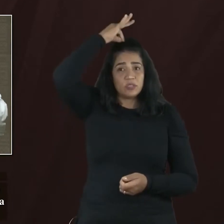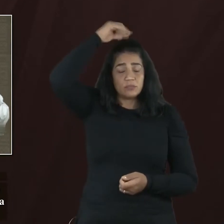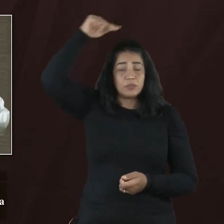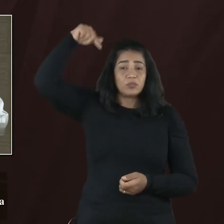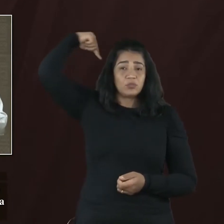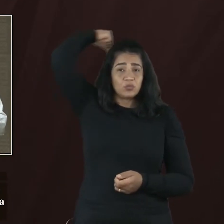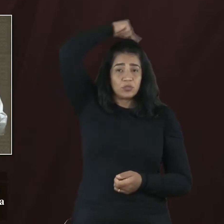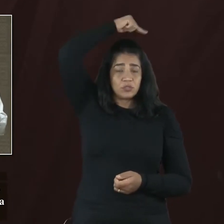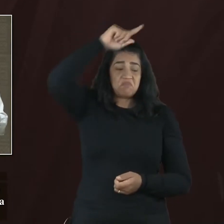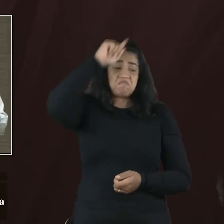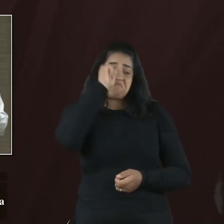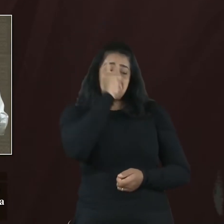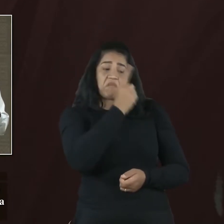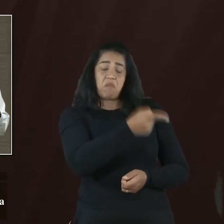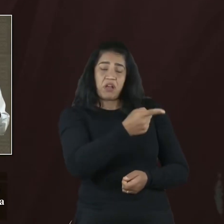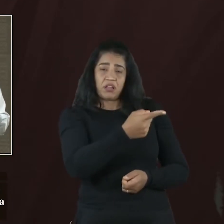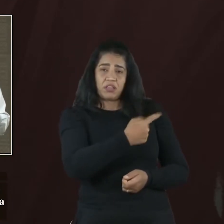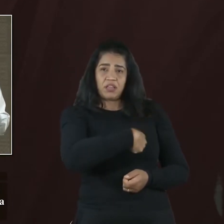pode impedir